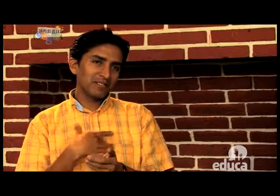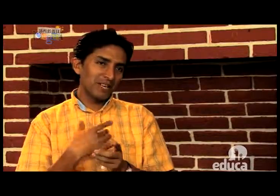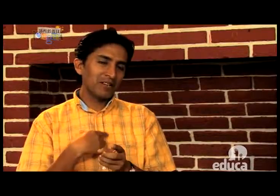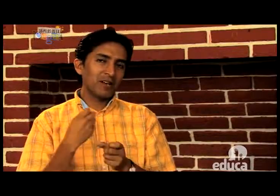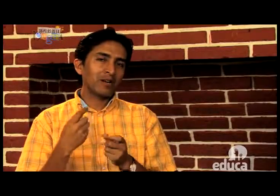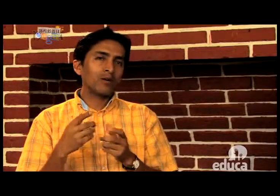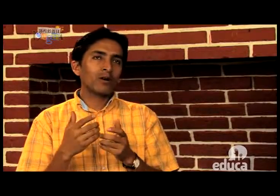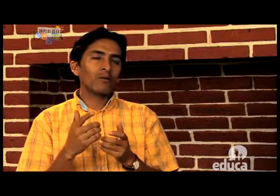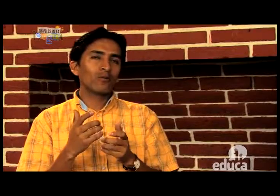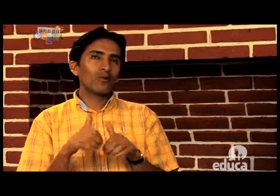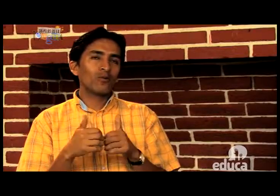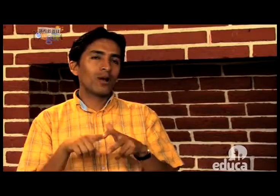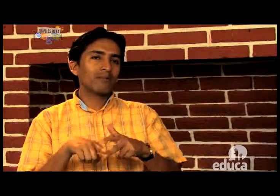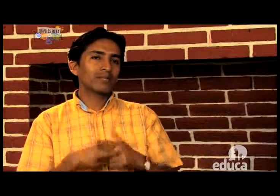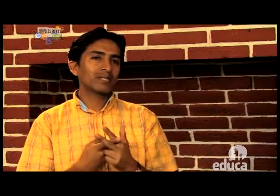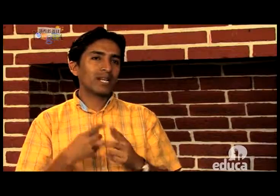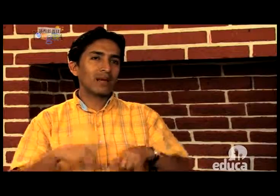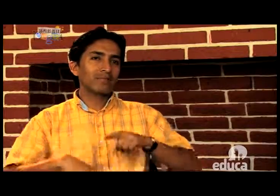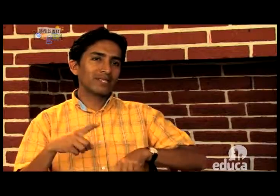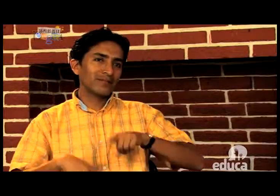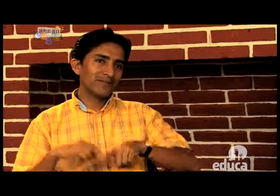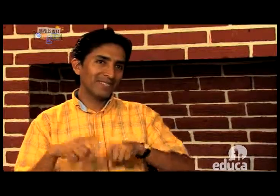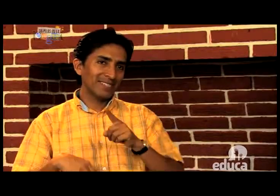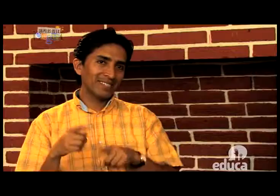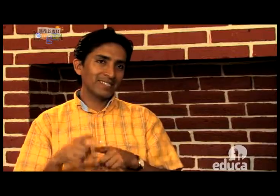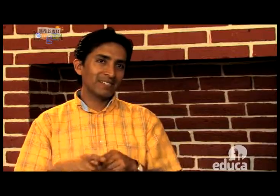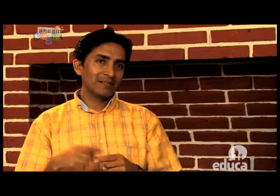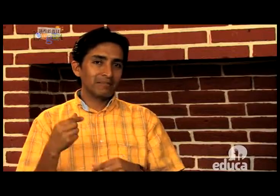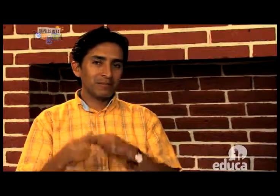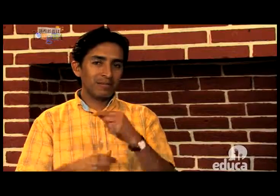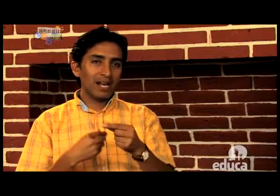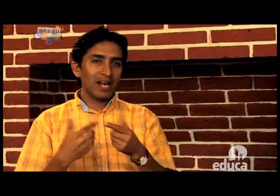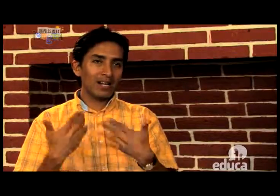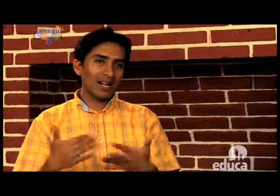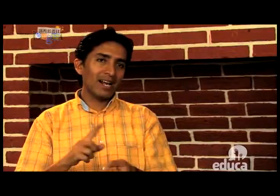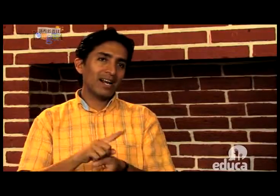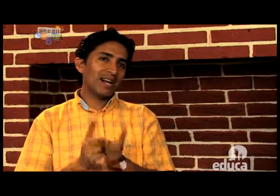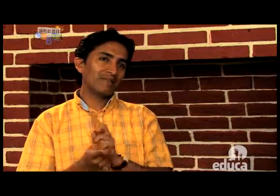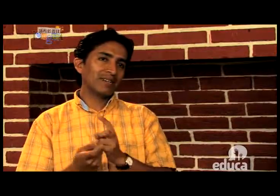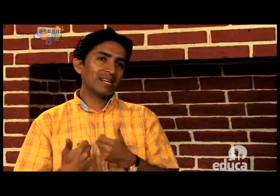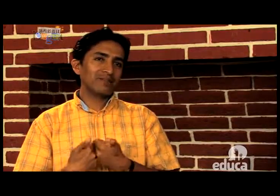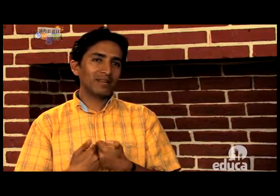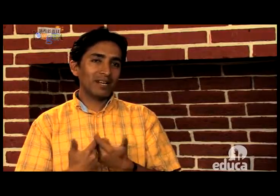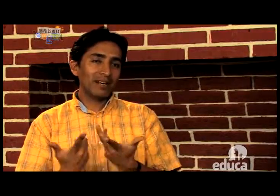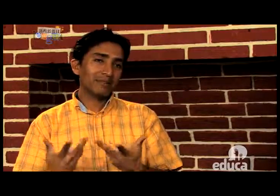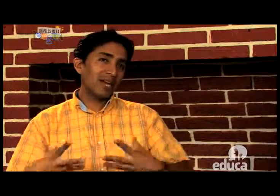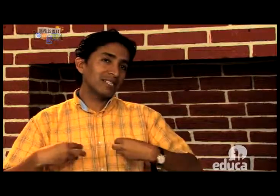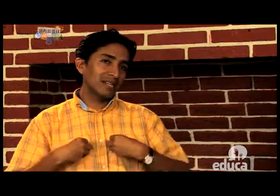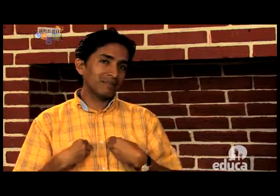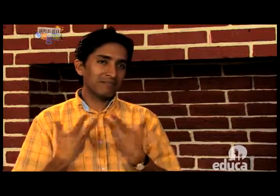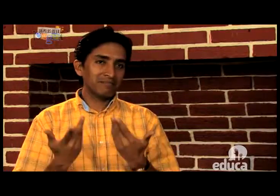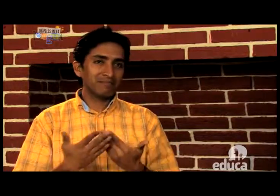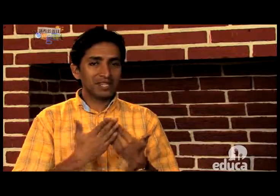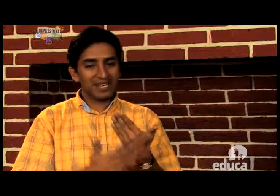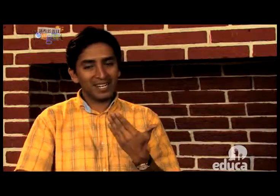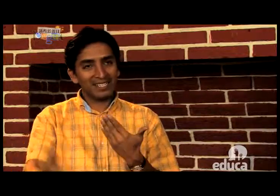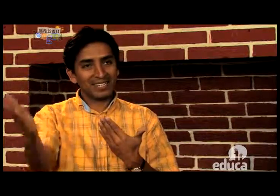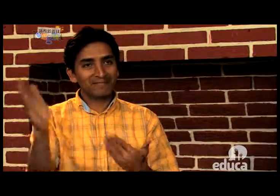sobre distintas cosas y así fue que yo le pregunté si quería ser mi enamorada. Y ella me aceptó y seguimos.